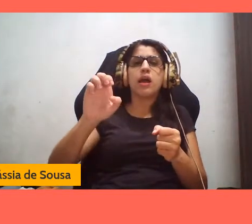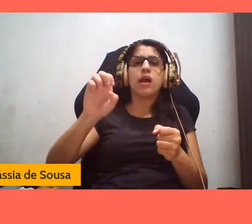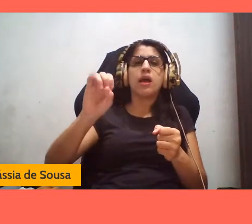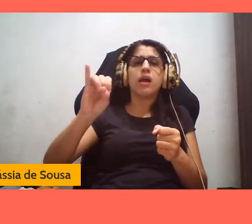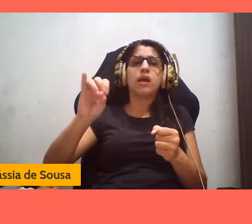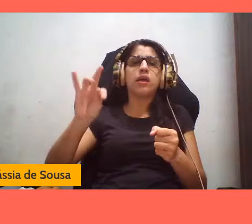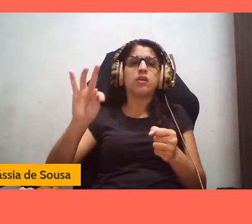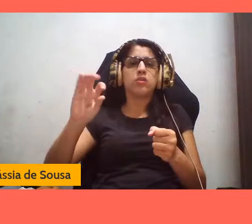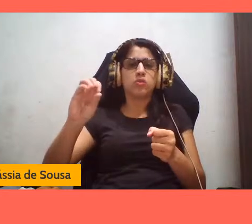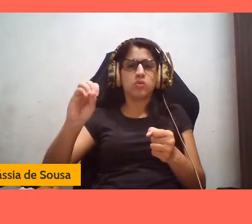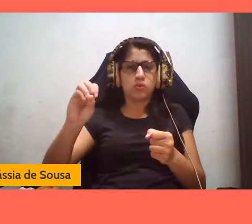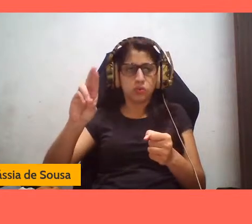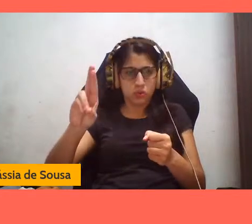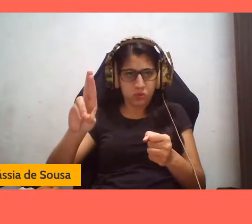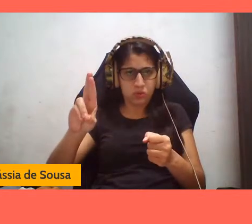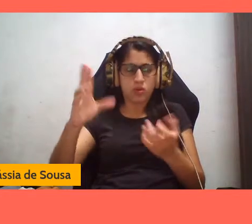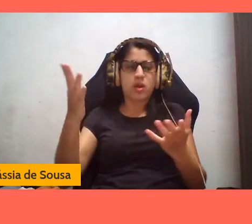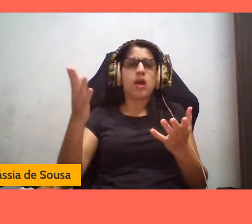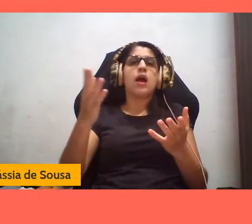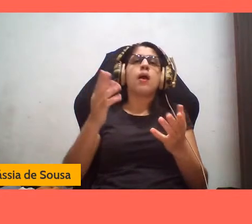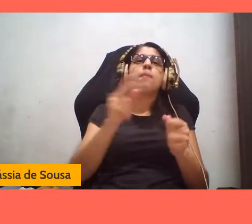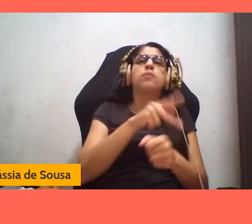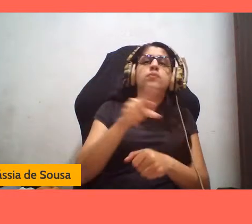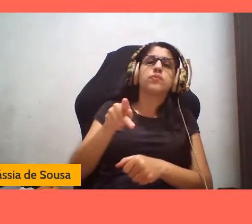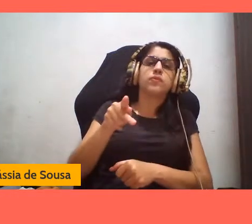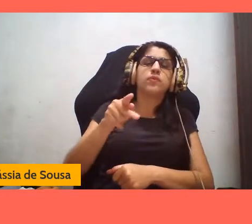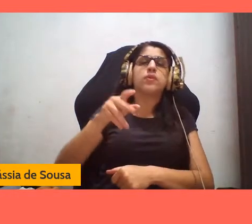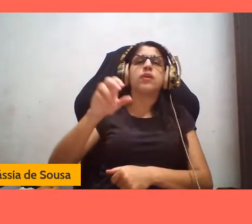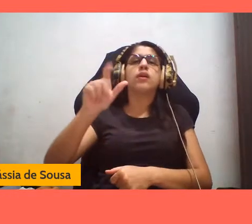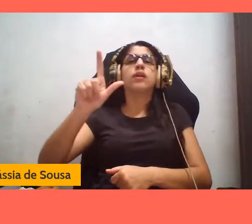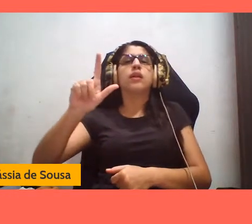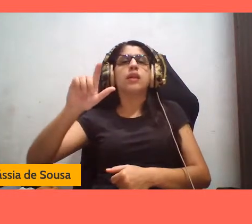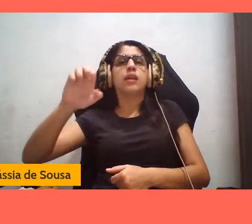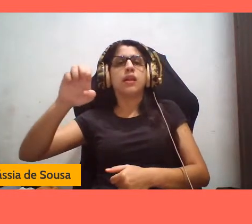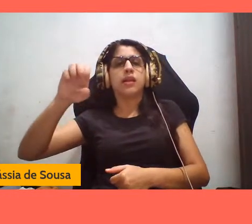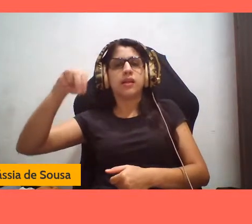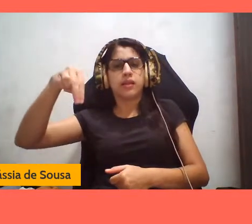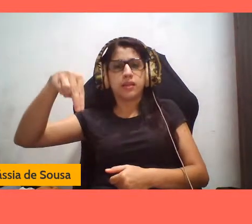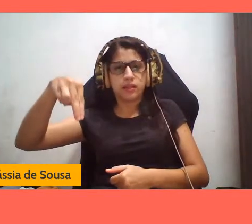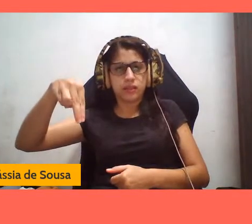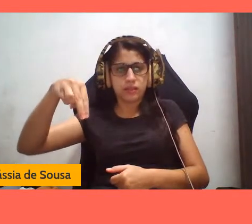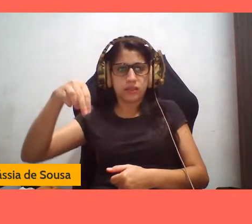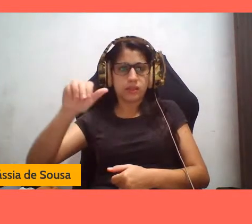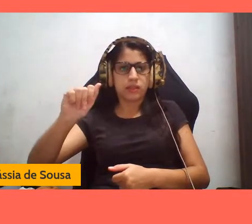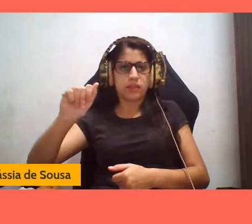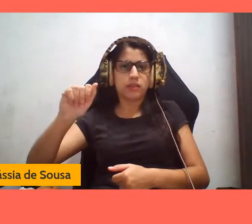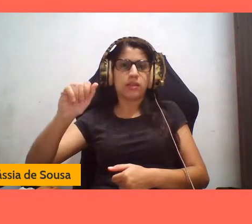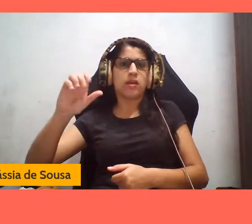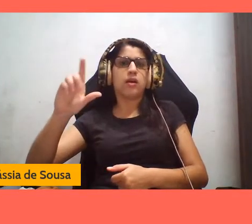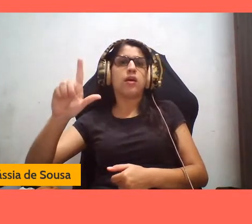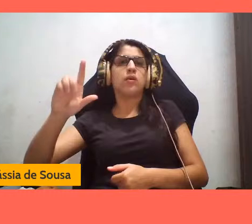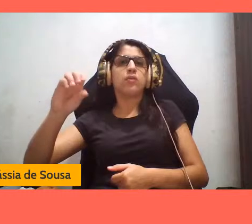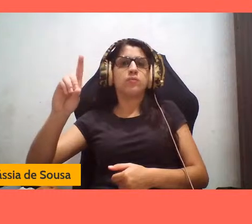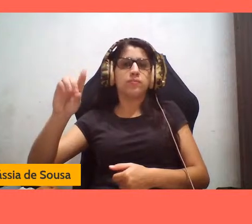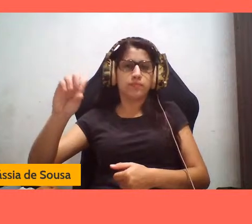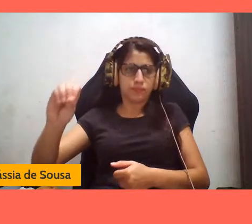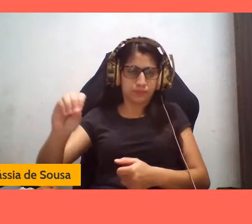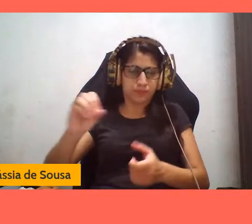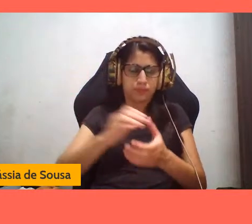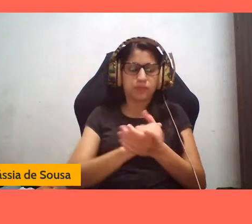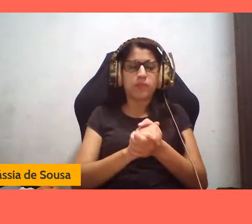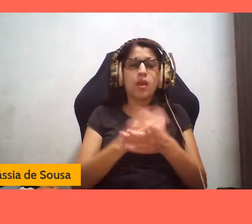professor Leonardo Cavalcanti. Mas, apesar de ser nomeado pelo regime militar, o professor